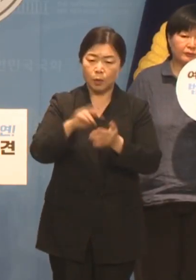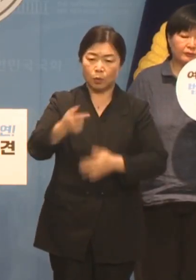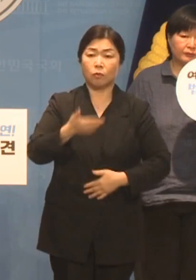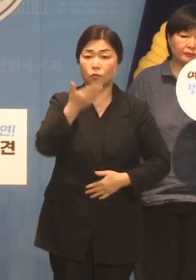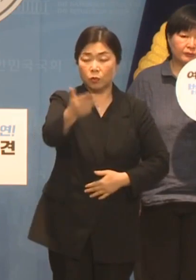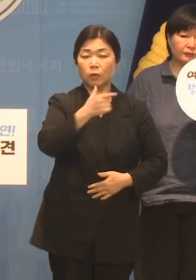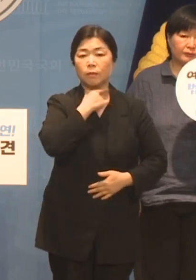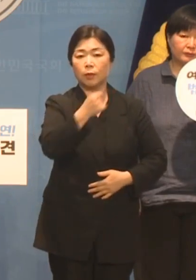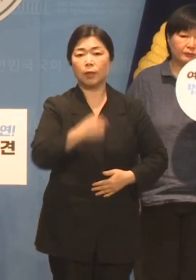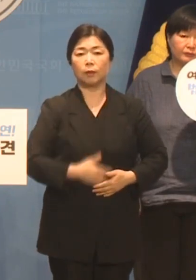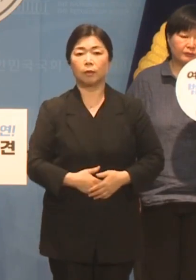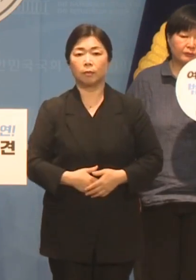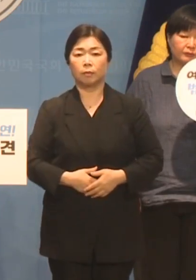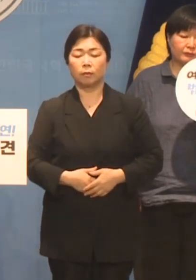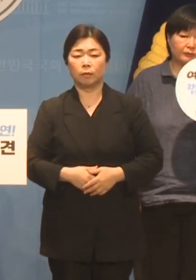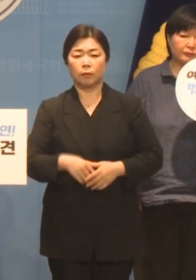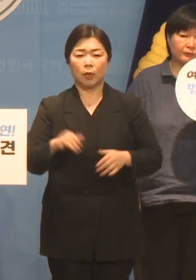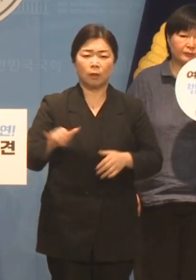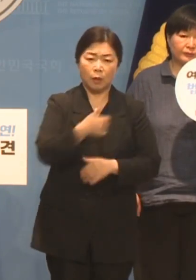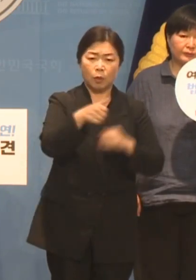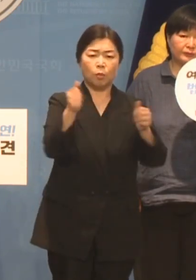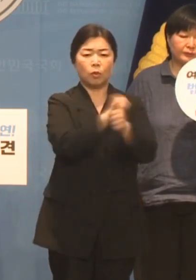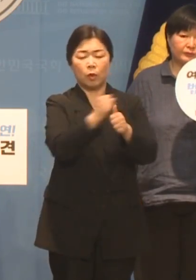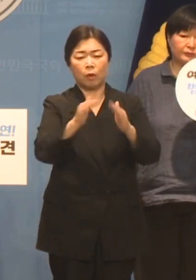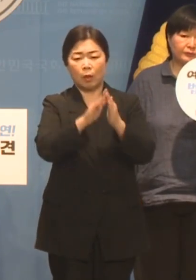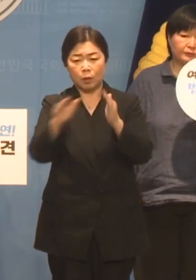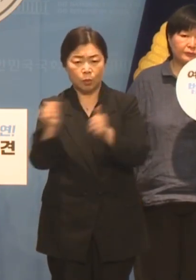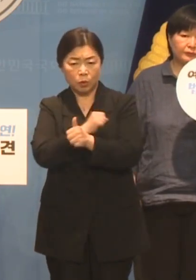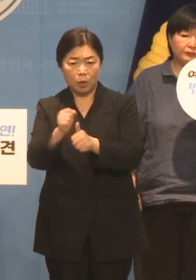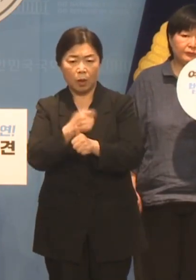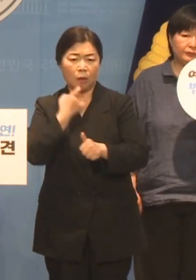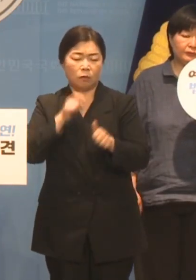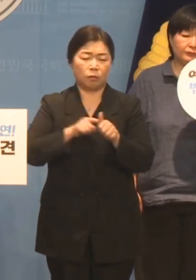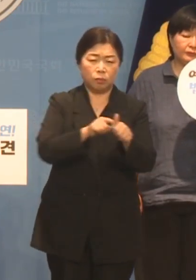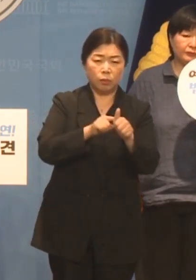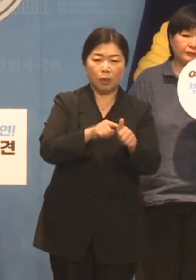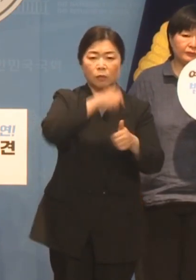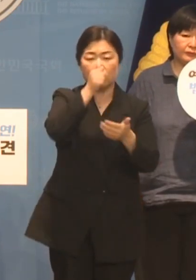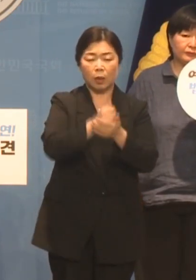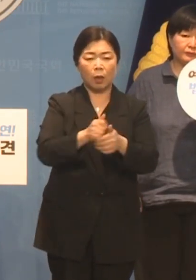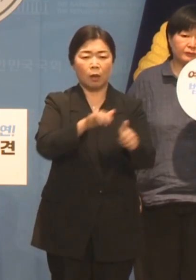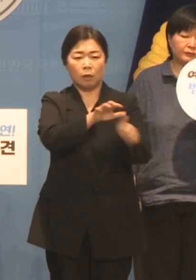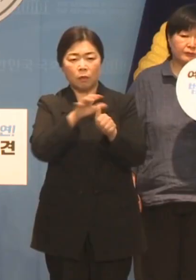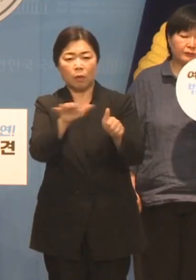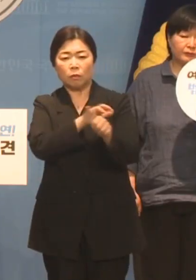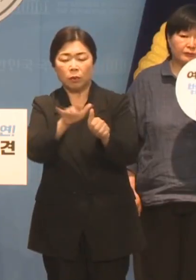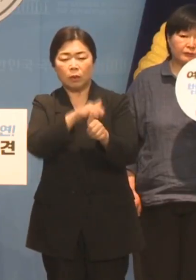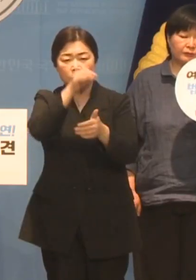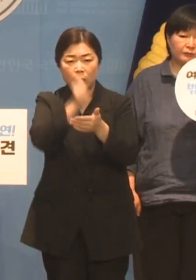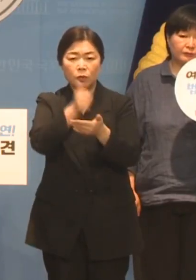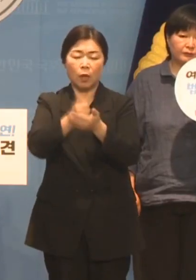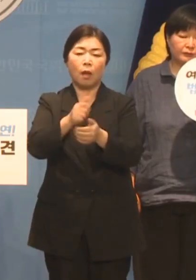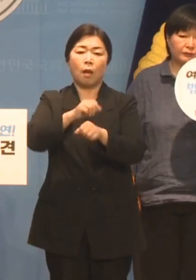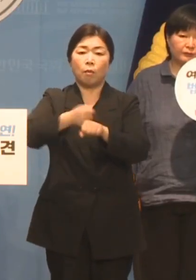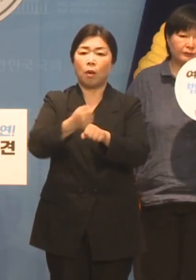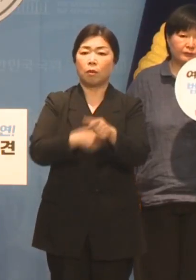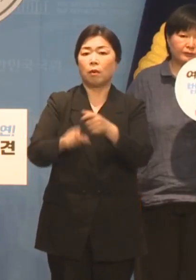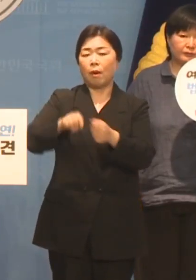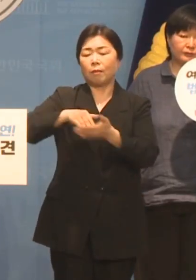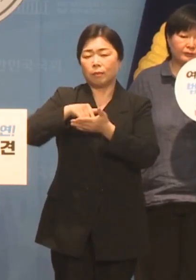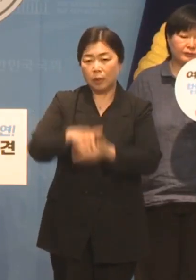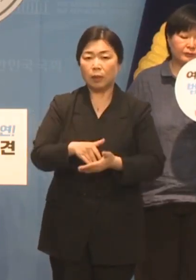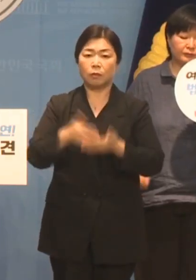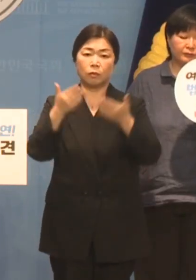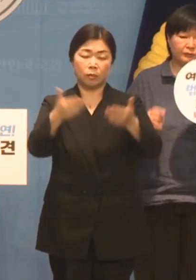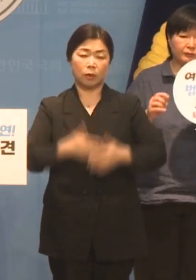합니다. 데이트 폭력, 가정 폭력, 스토킹 범죄, 그루밍 성범죄 등의 처벌을 강화하고